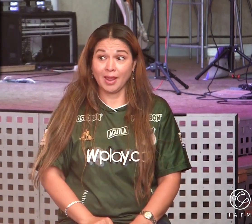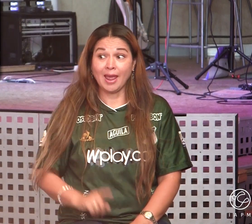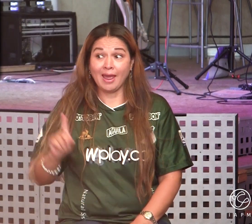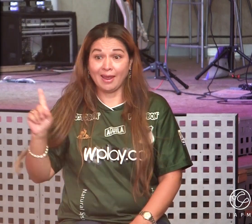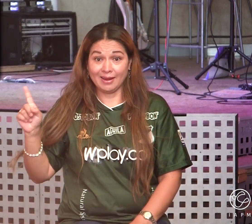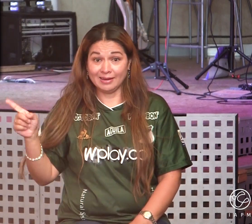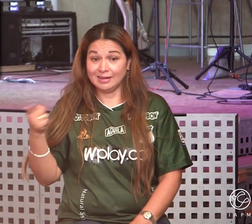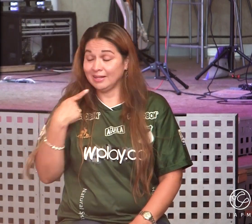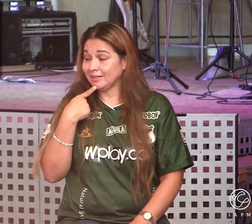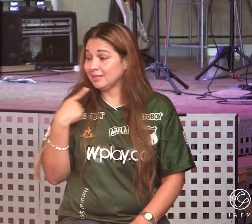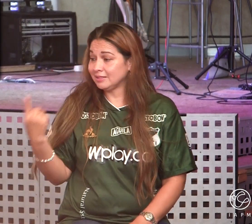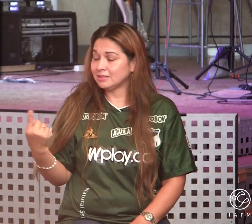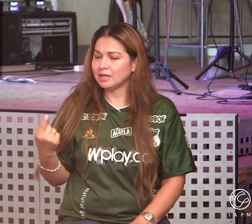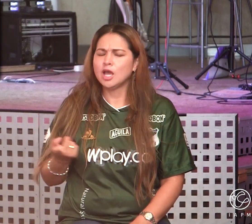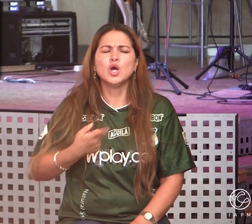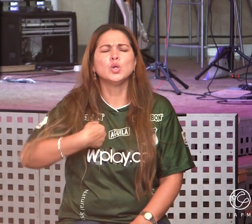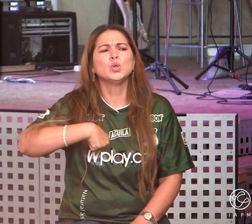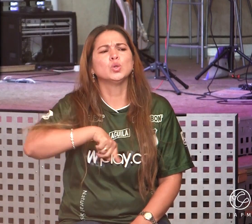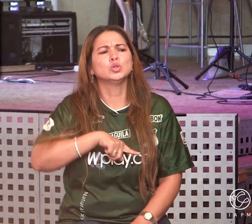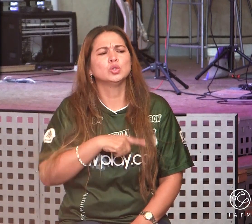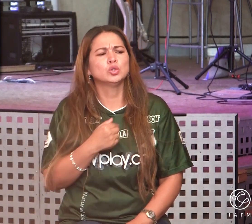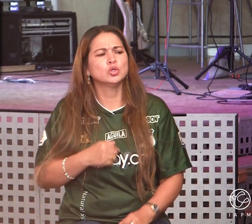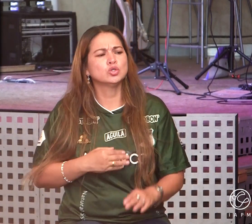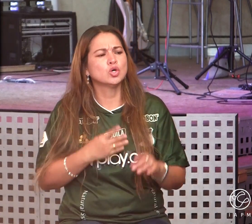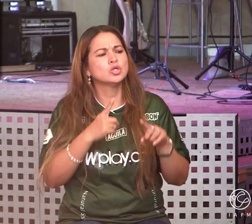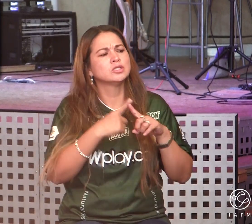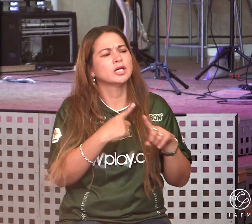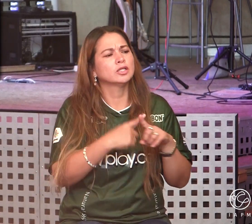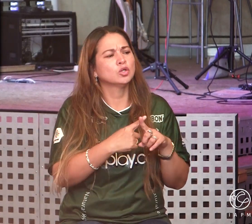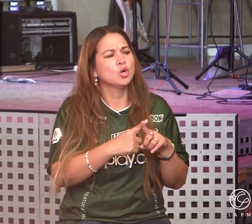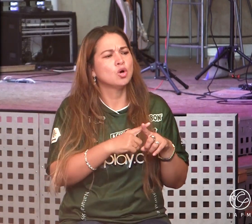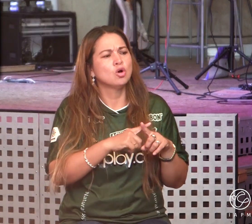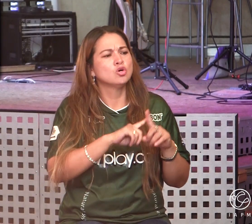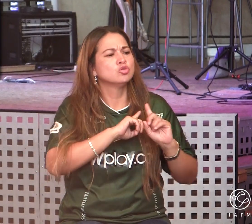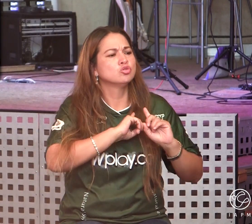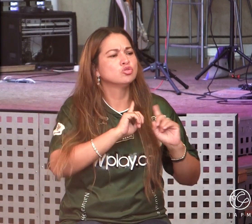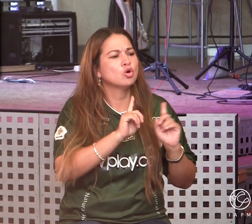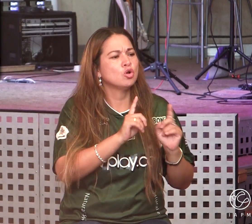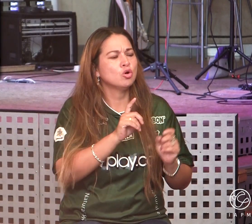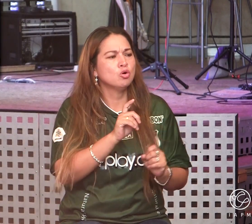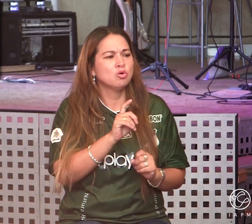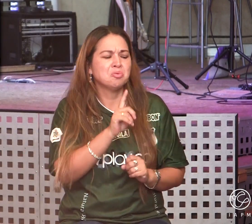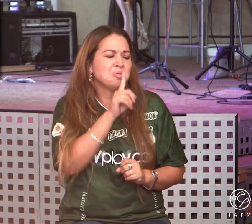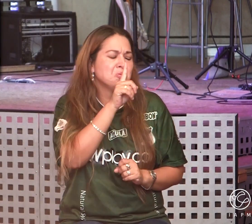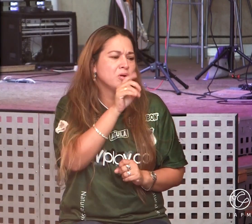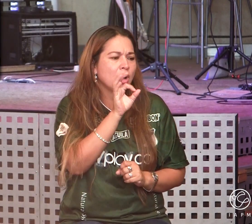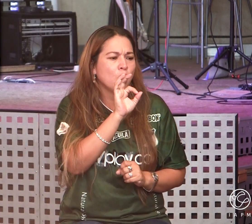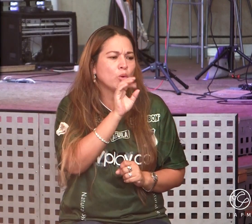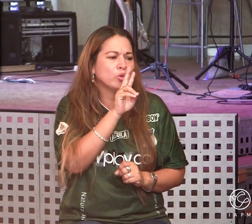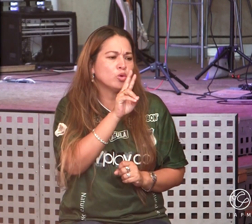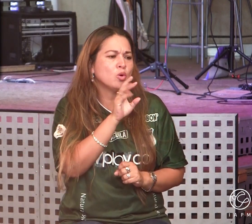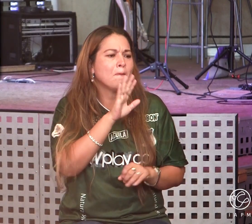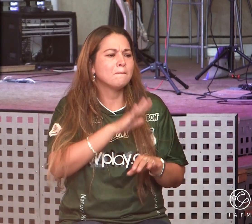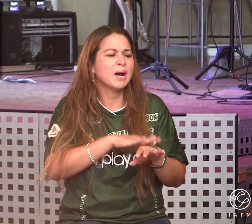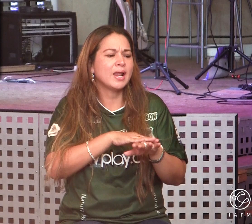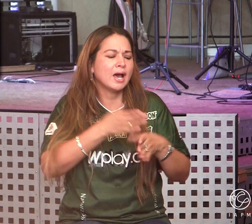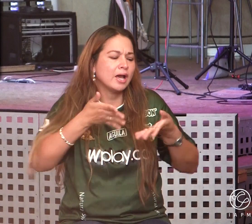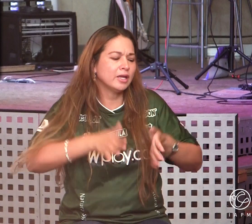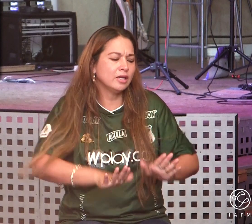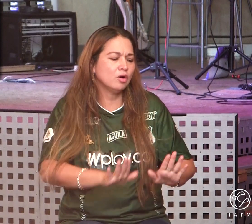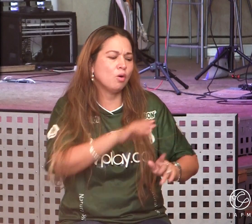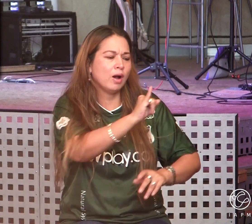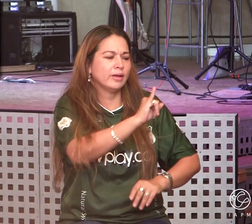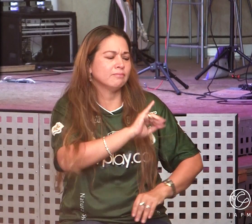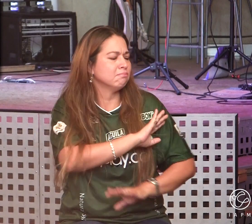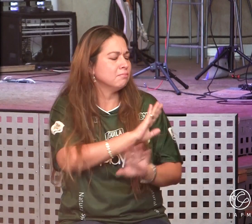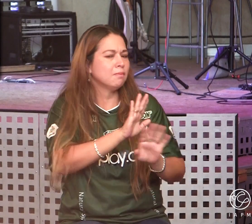solamente nos llegamos a nuestras mujeres para concebir hijos, así que somos mejores que ustedes. ¿Estás escuchando esto? ¿Con qué